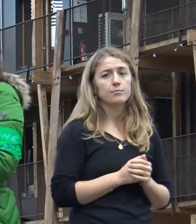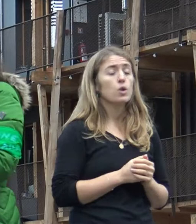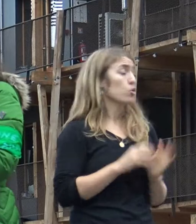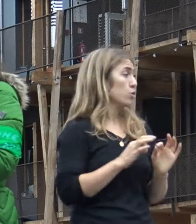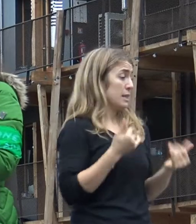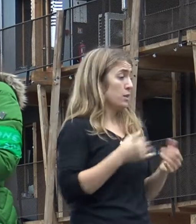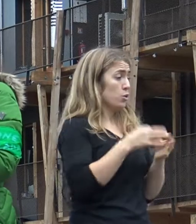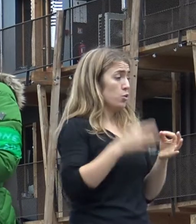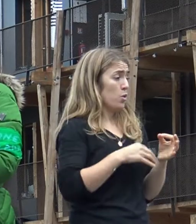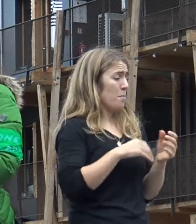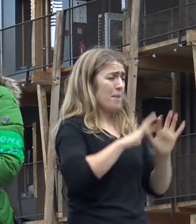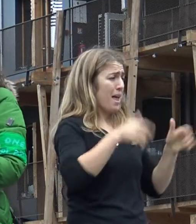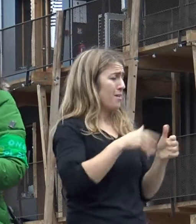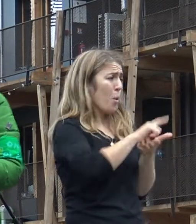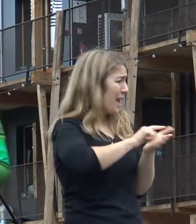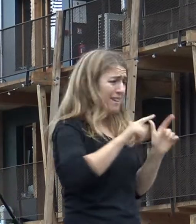solutions.